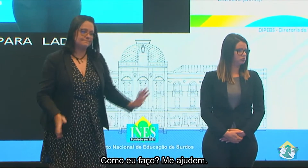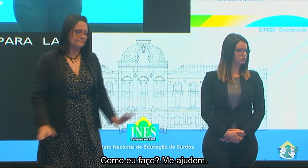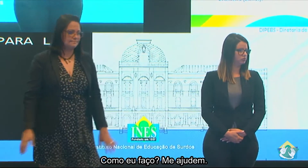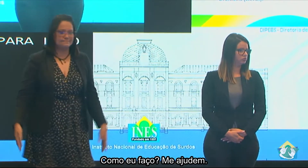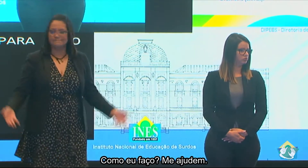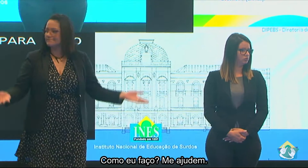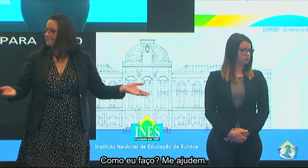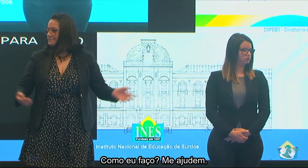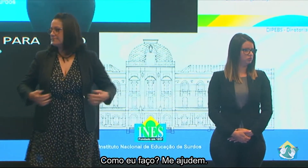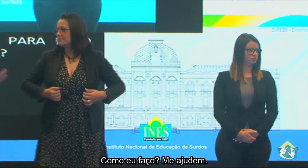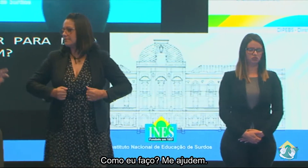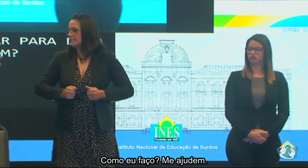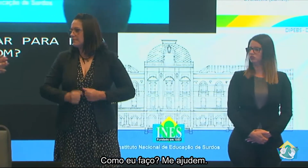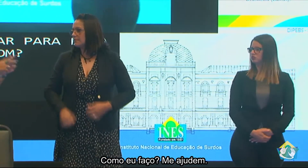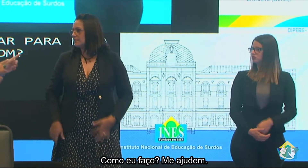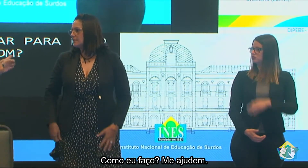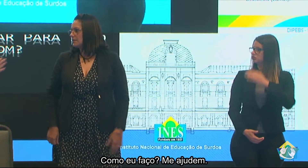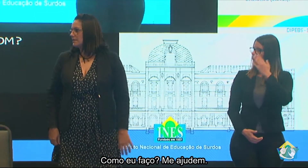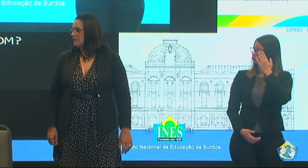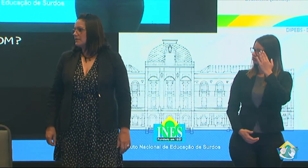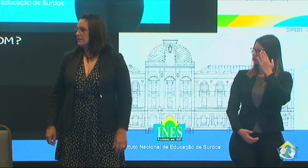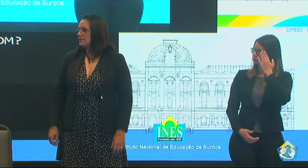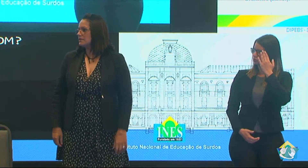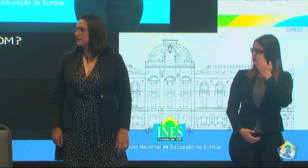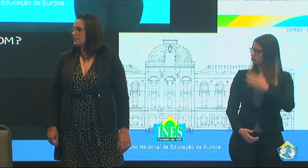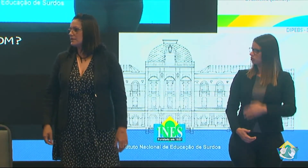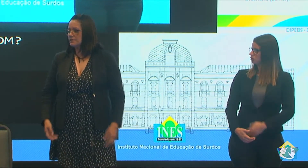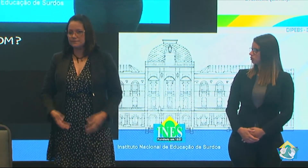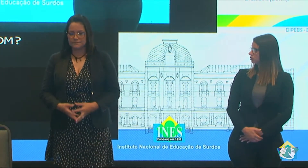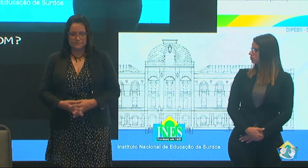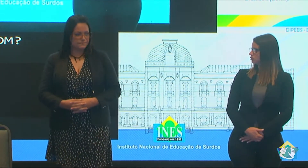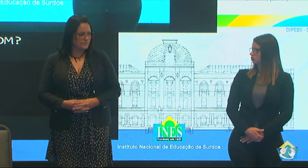Como eu faço? Me ajudem.